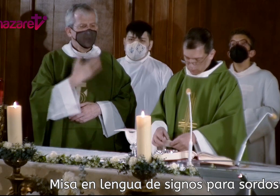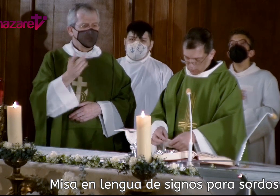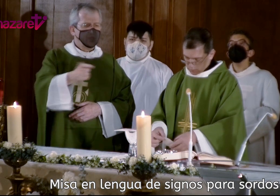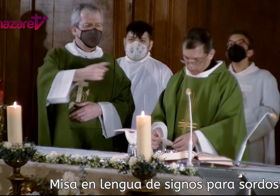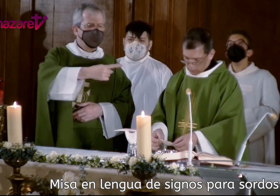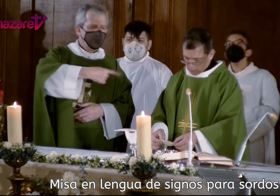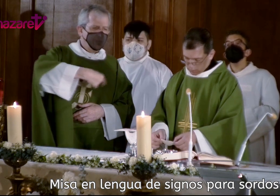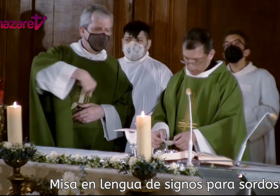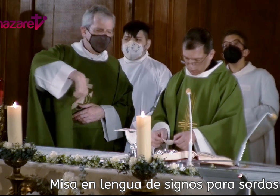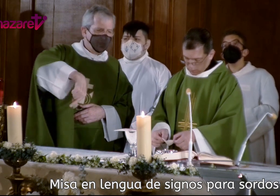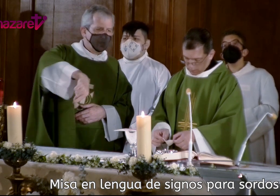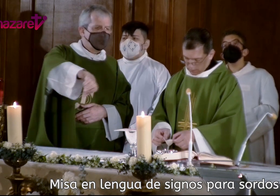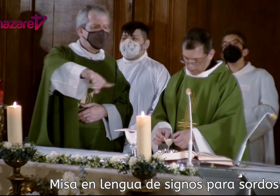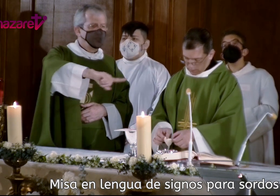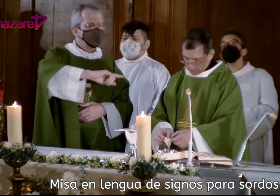ten piedad de